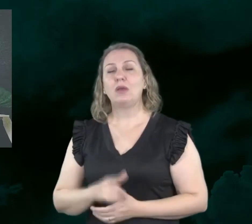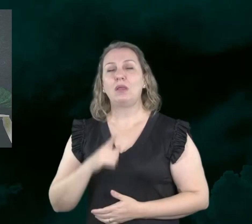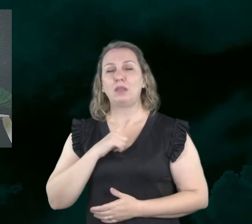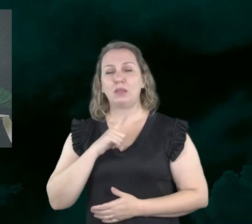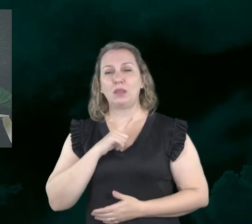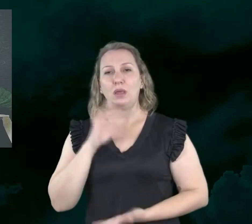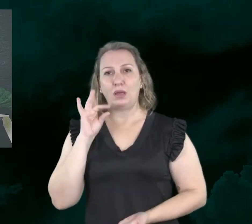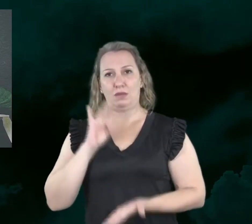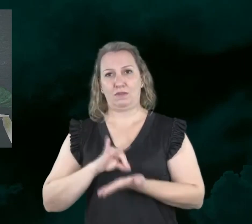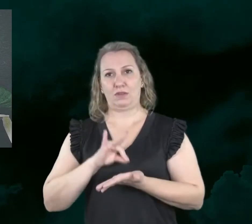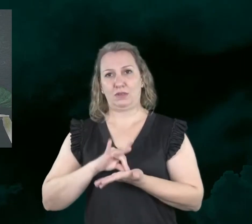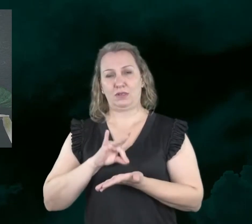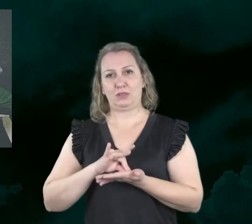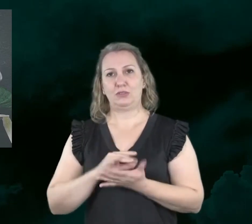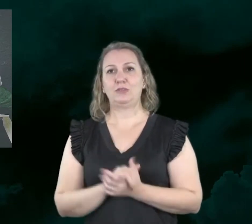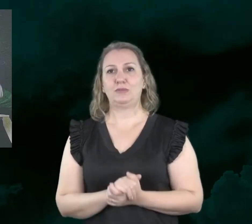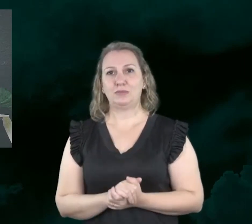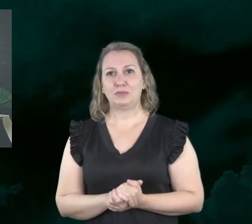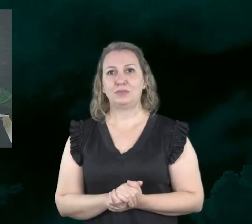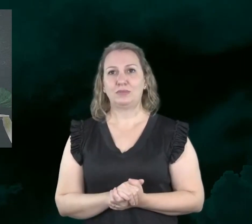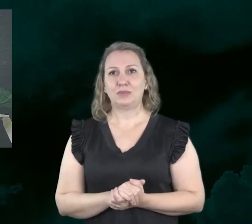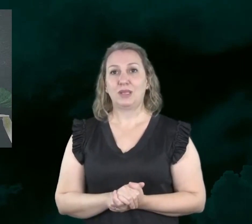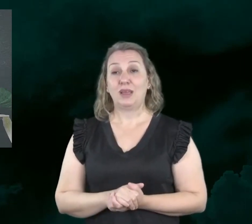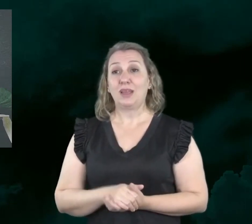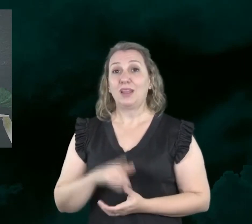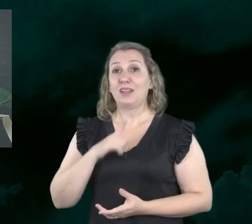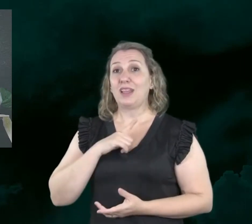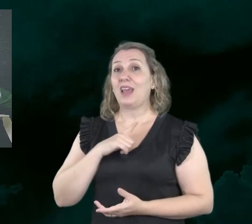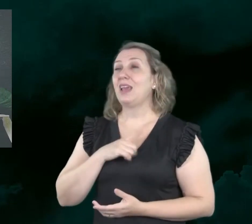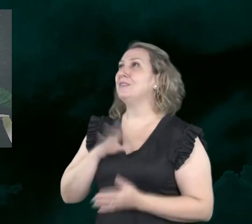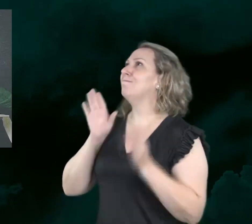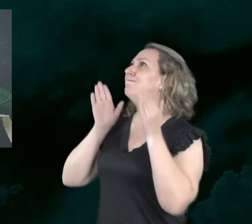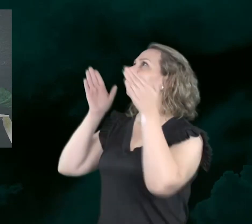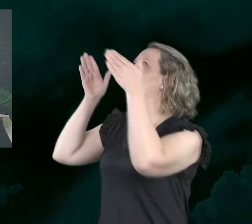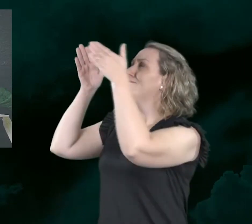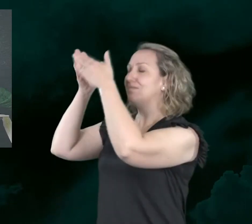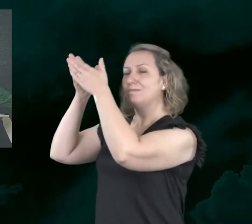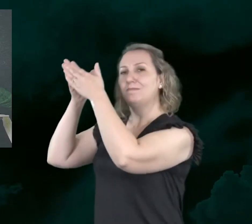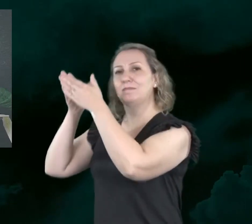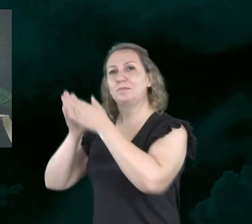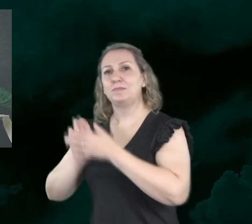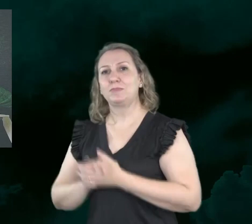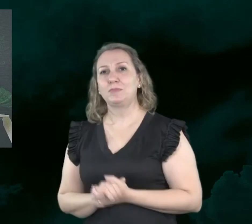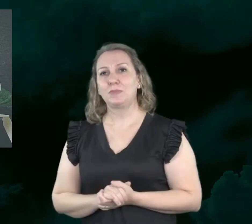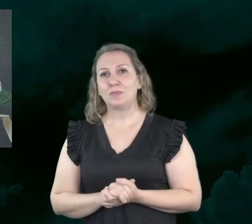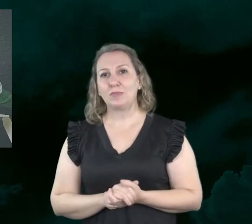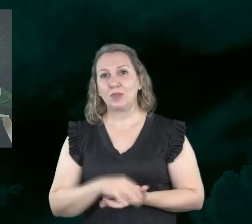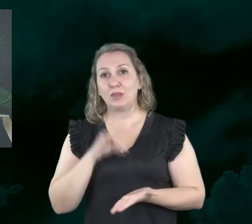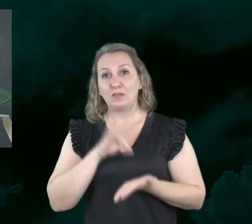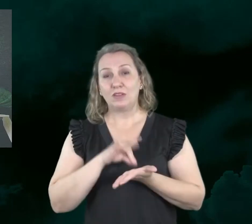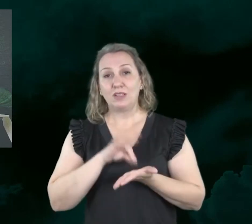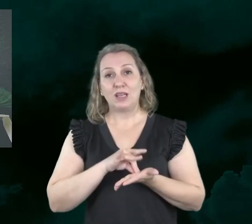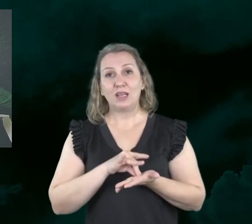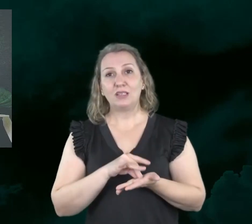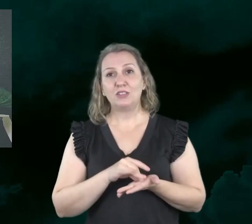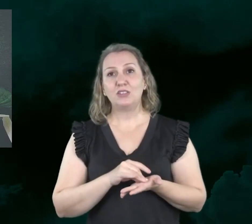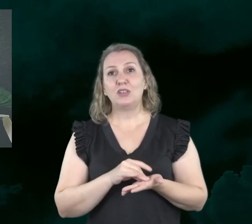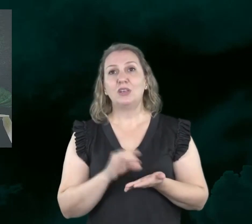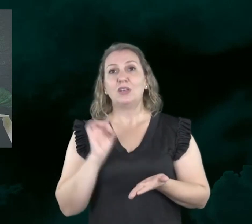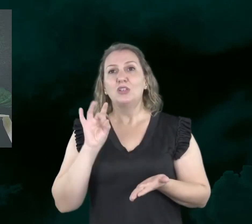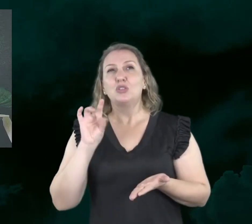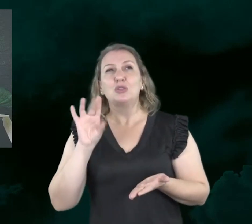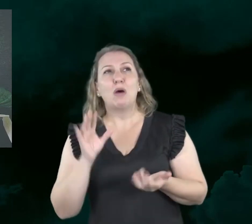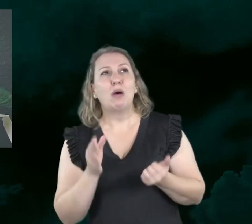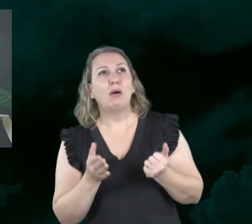temos referência, graças a Deus nós temos referência. E essa verdade não é somente a nossa referência, essa